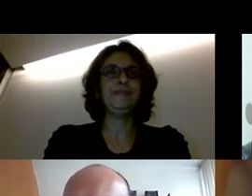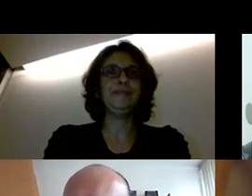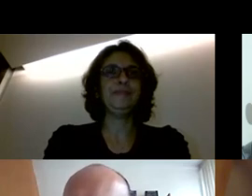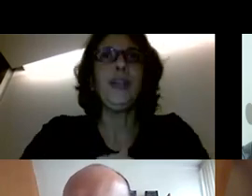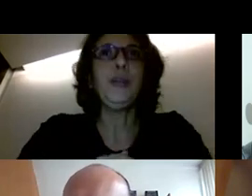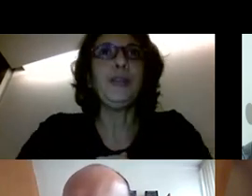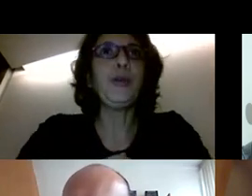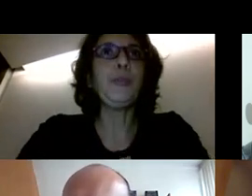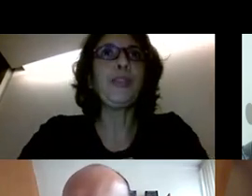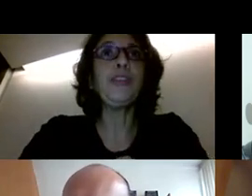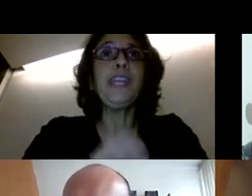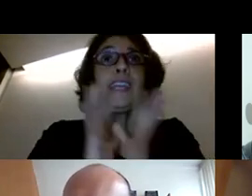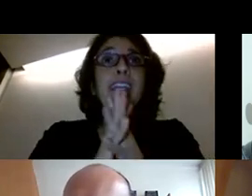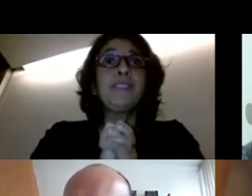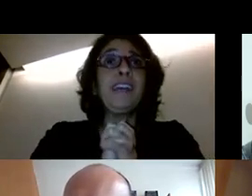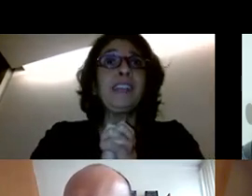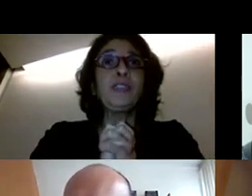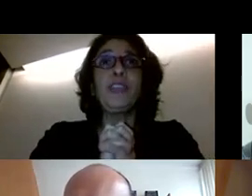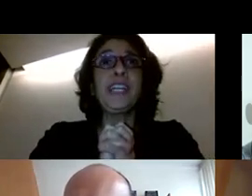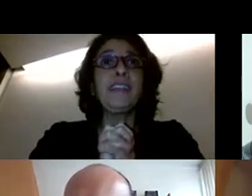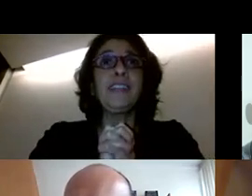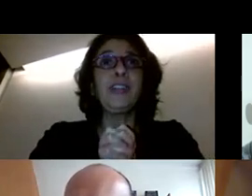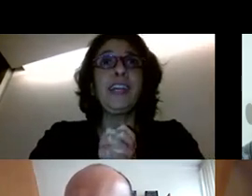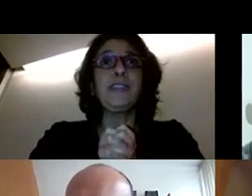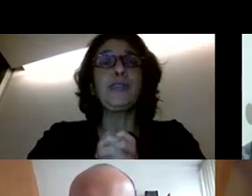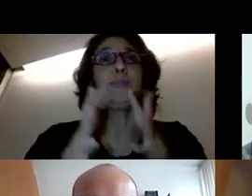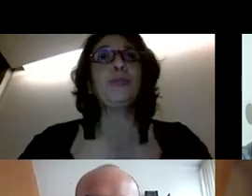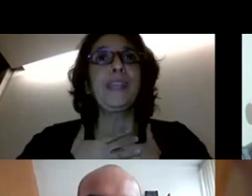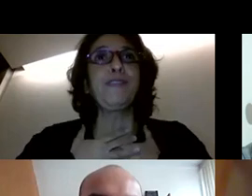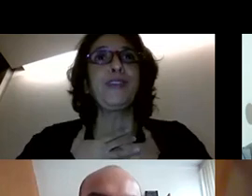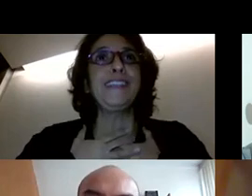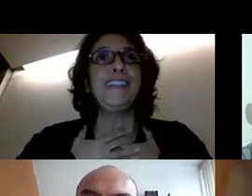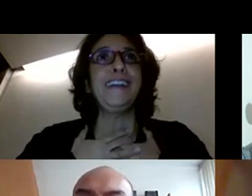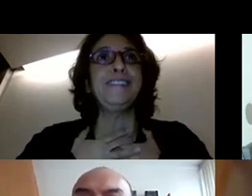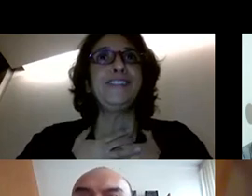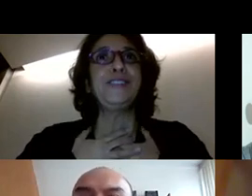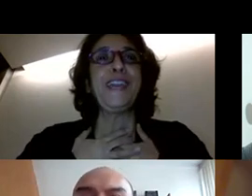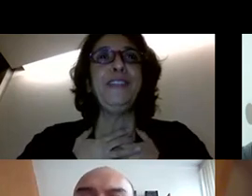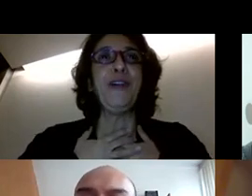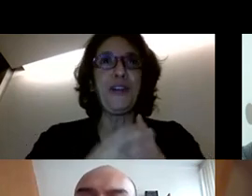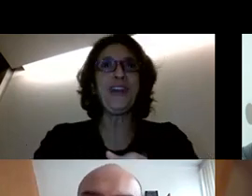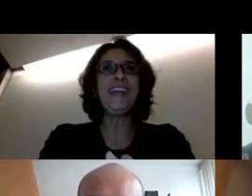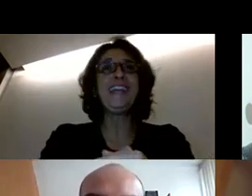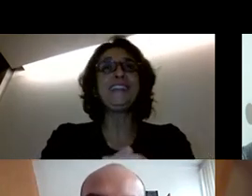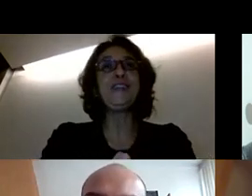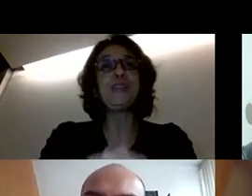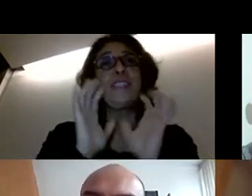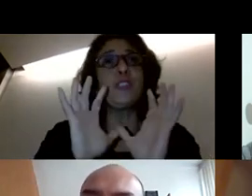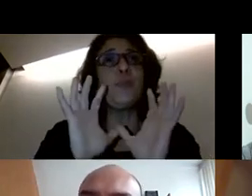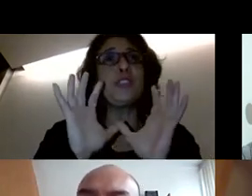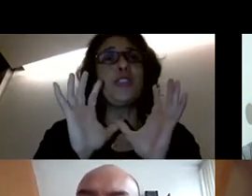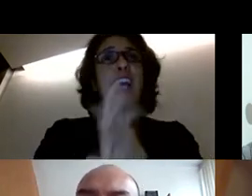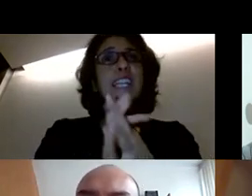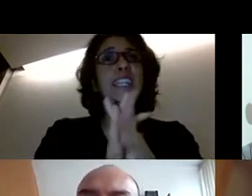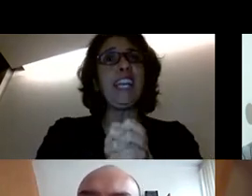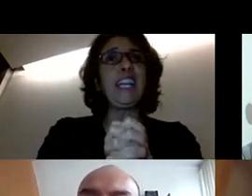cerrando, no sé. No, perdón, es que estaba solo agradeciéndoles a todos, pero me puedo retirar. Sí. Lo siento, es que tengo una